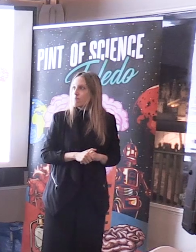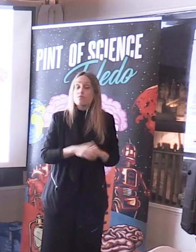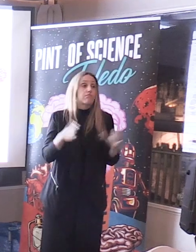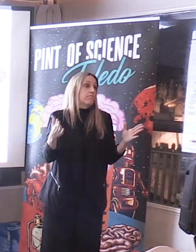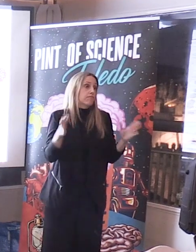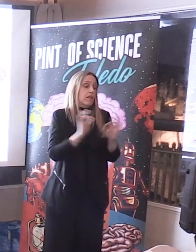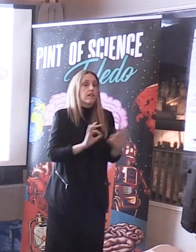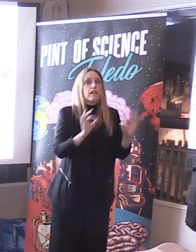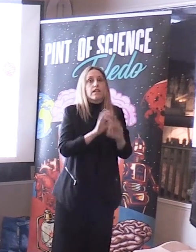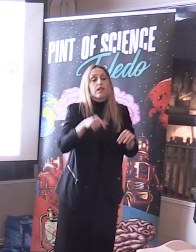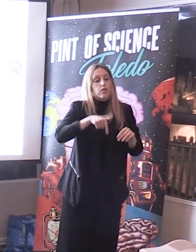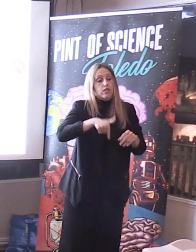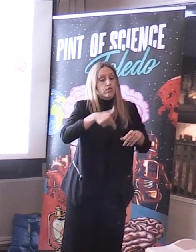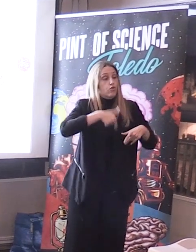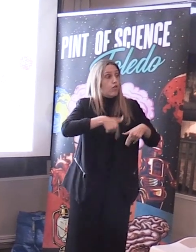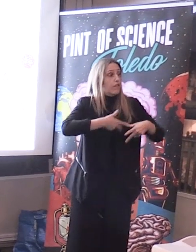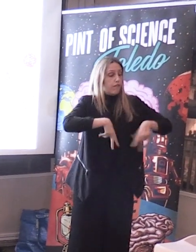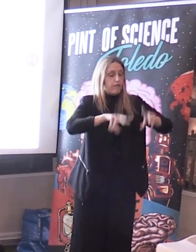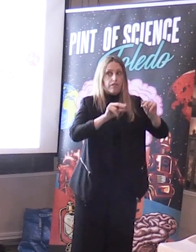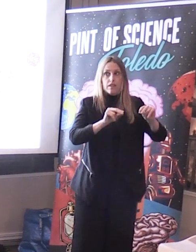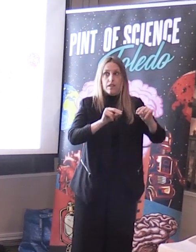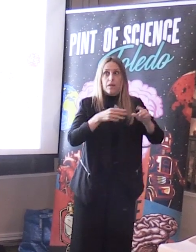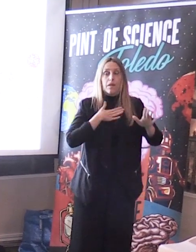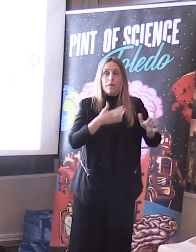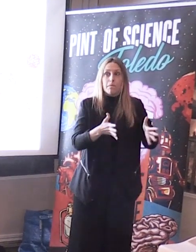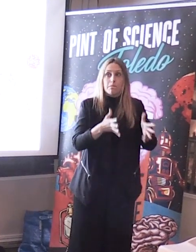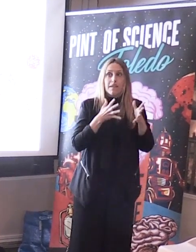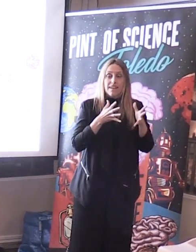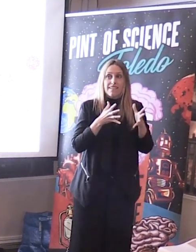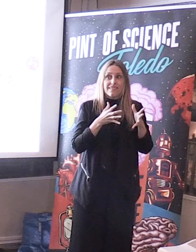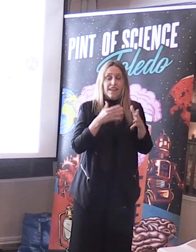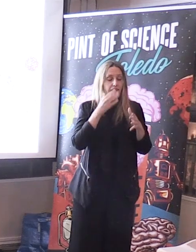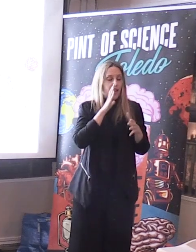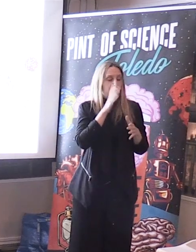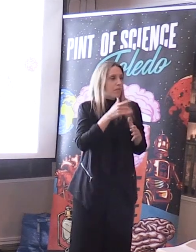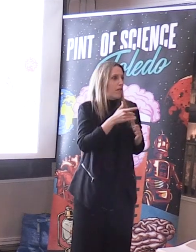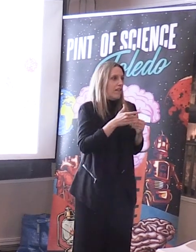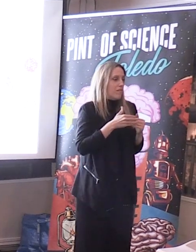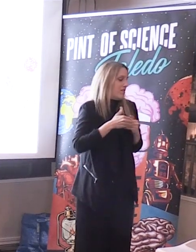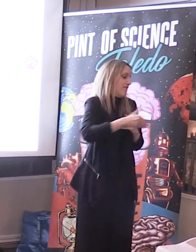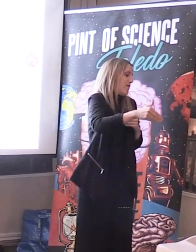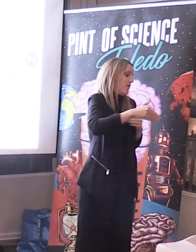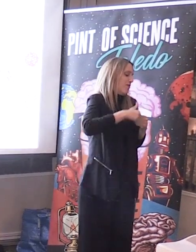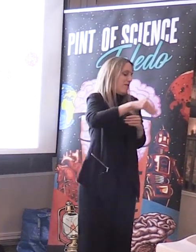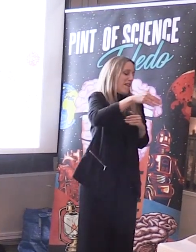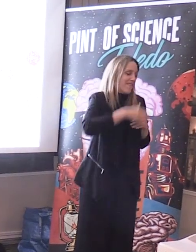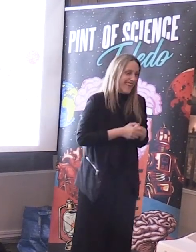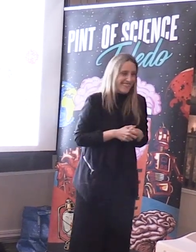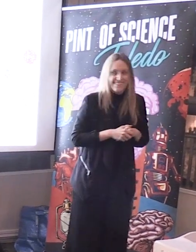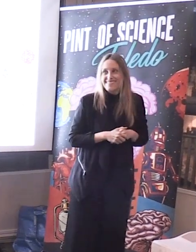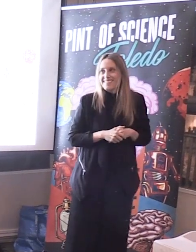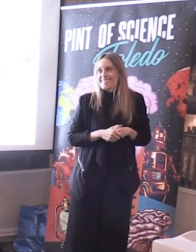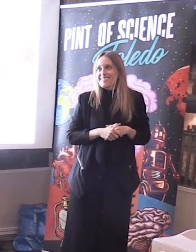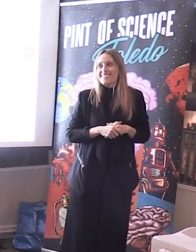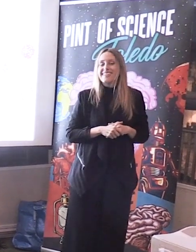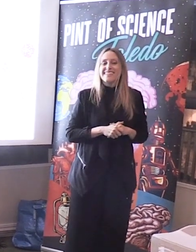Bueno, pues nada, con esto cerramos la sesión de hoy. Me encanta porque hemos acabado con Futurama. O sea, hemos congelado gente, inteligencia artificial, hemos acabado